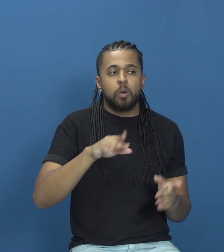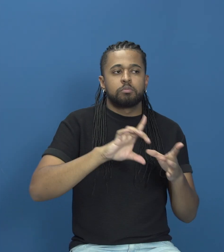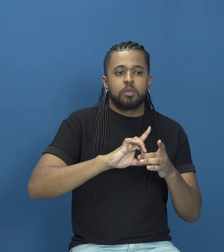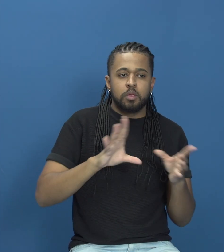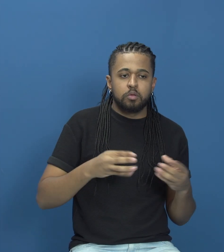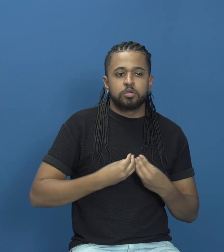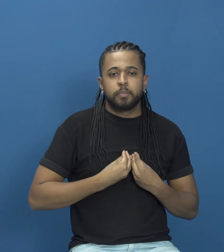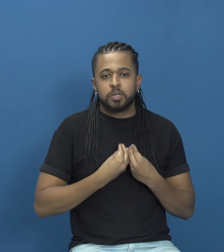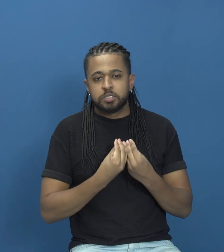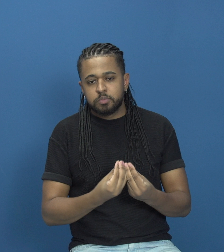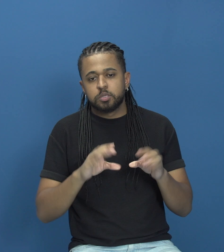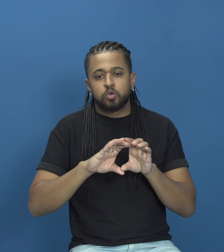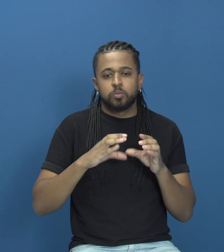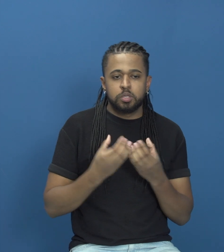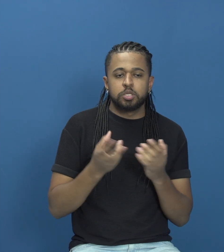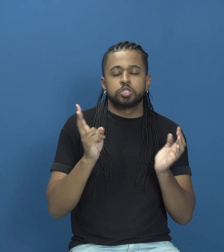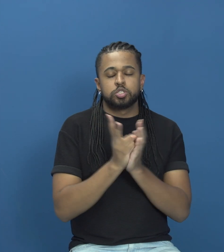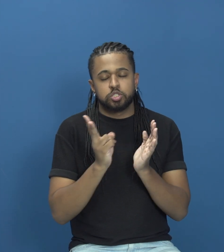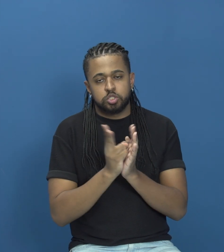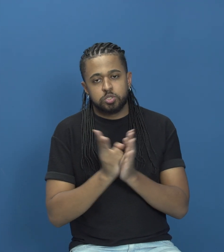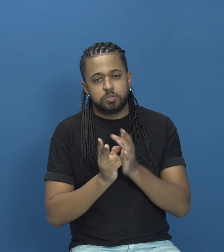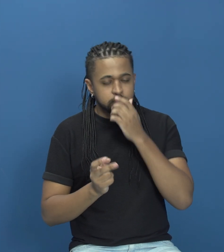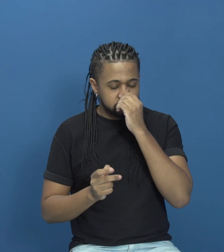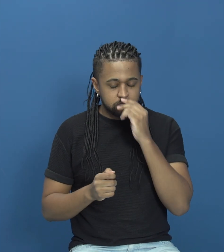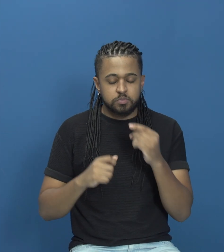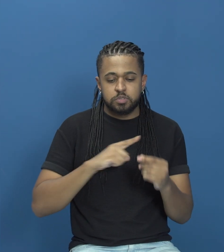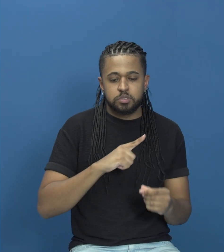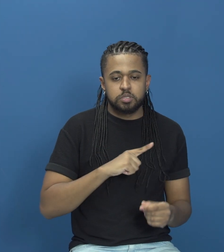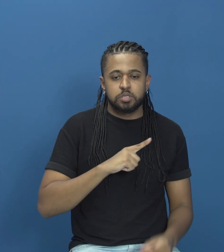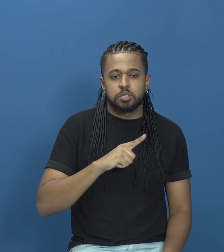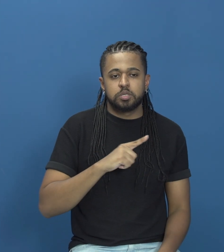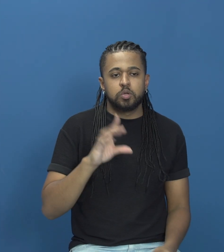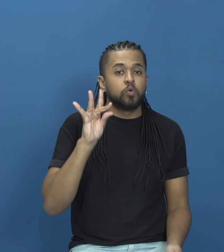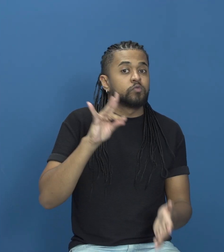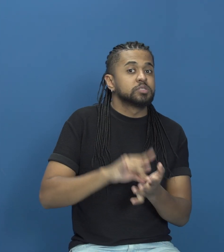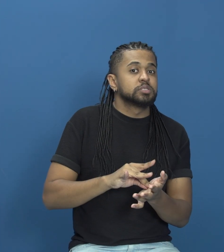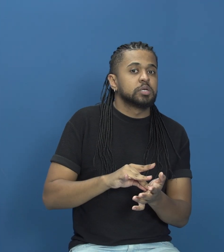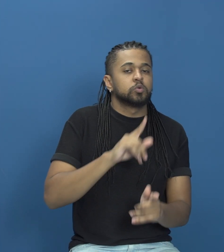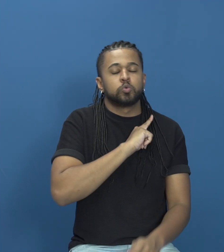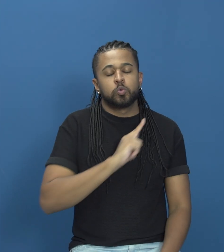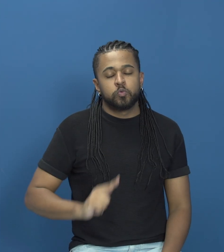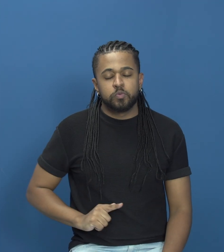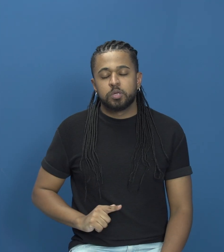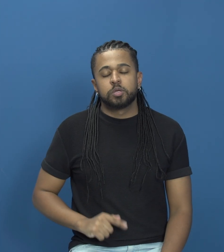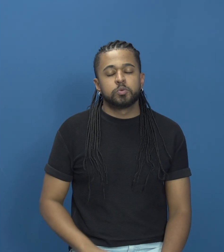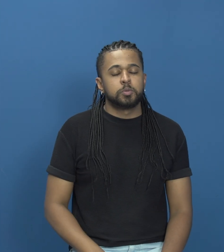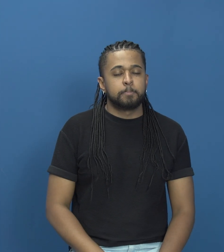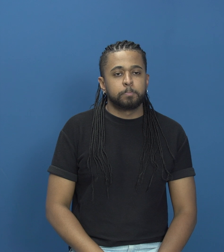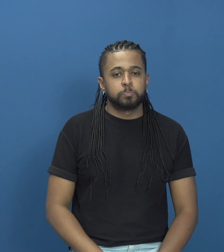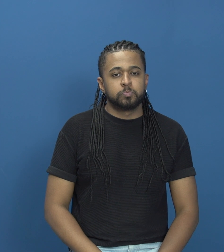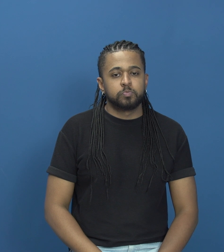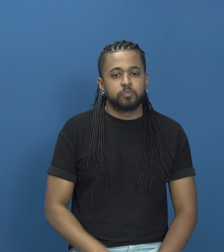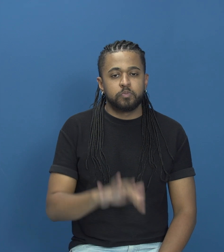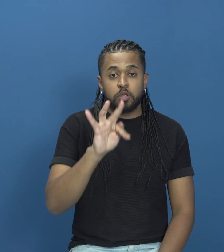de pertencimento à comunidade indígena, expedido pelo órgão oficial do governo, abre